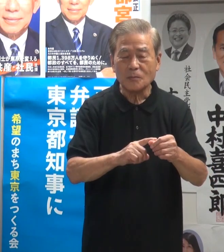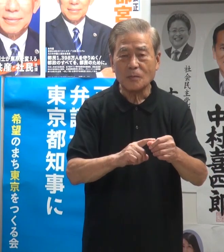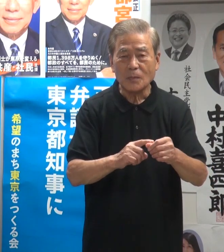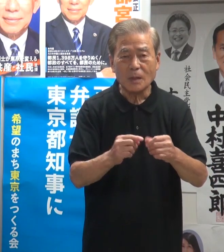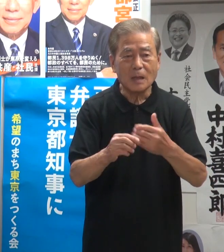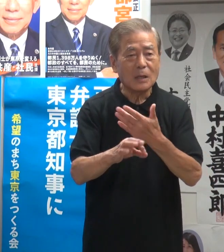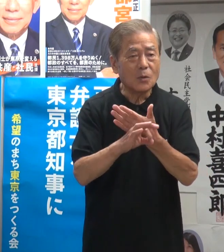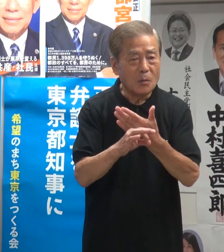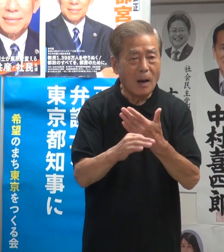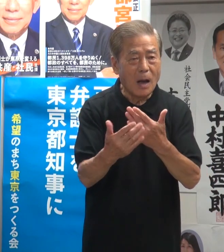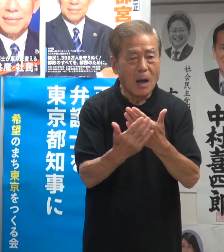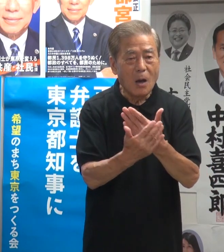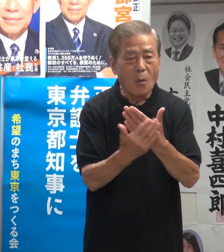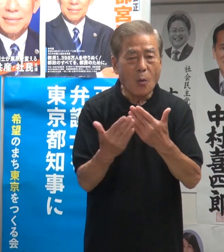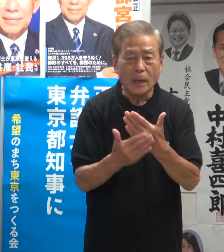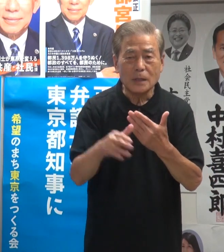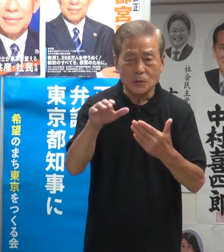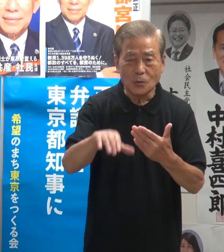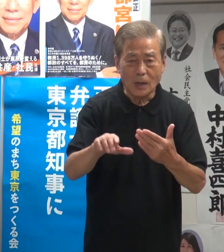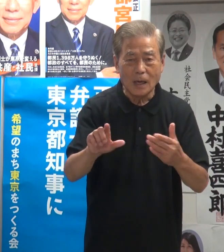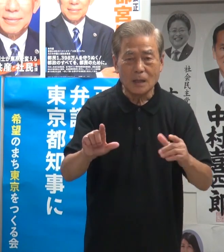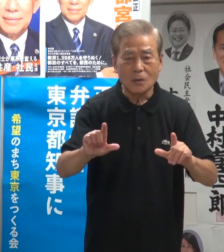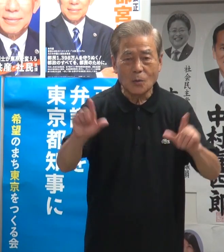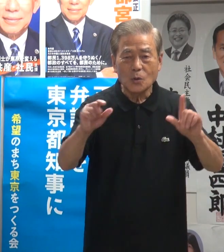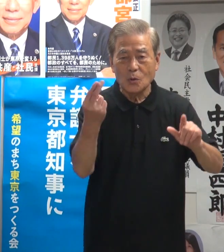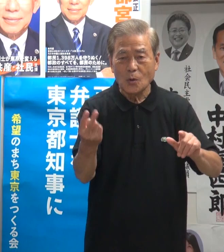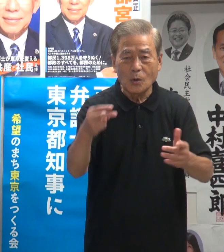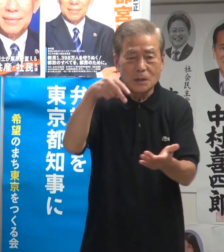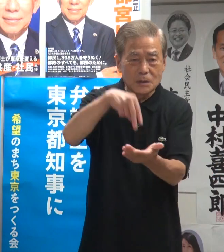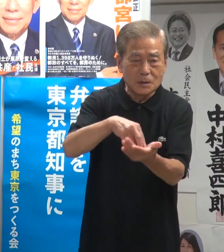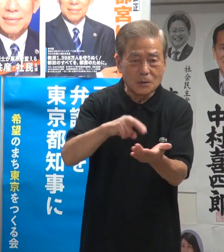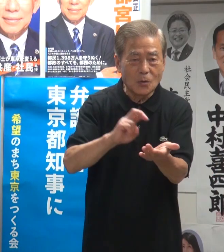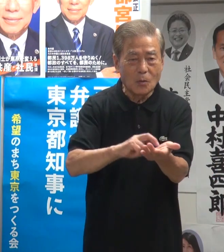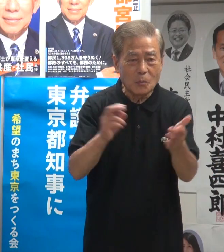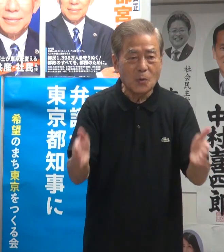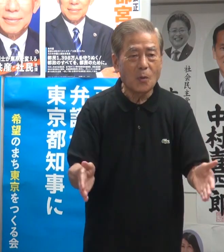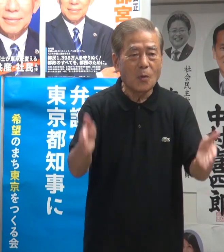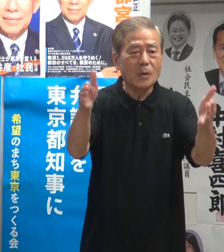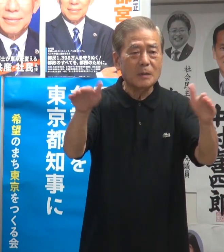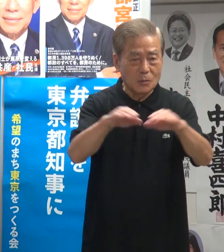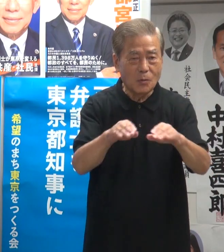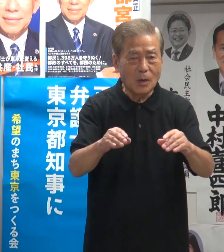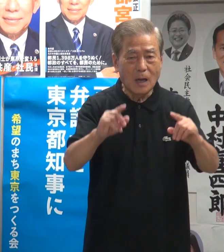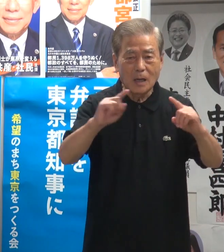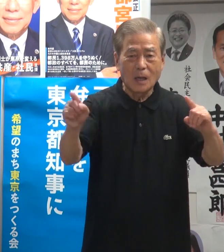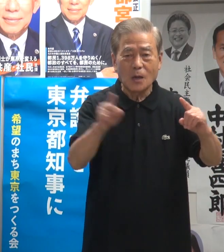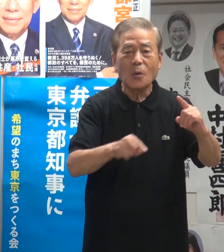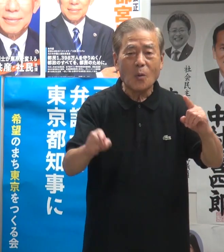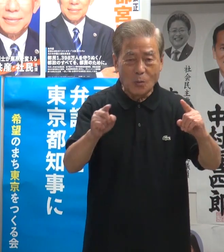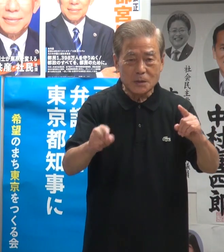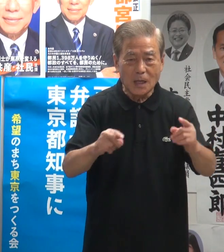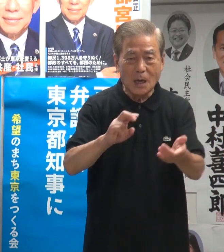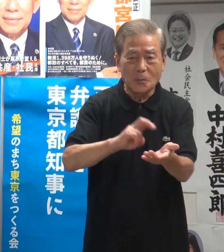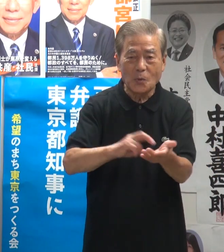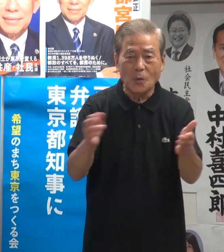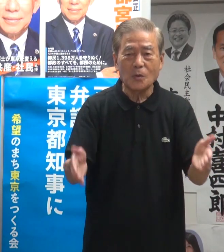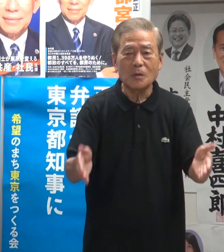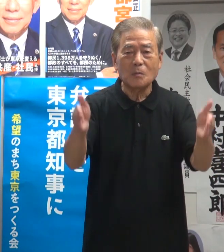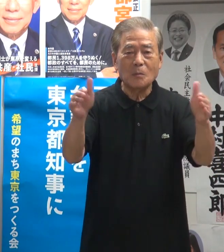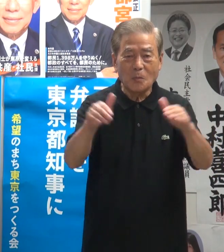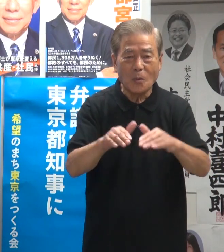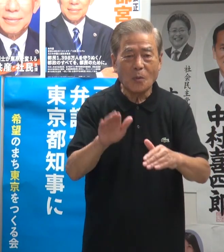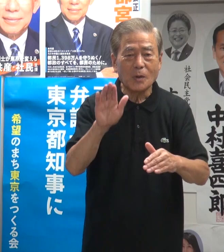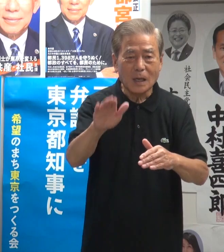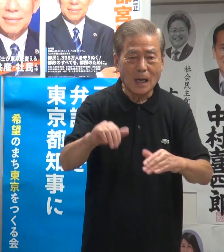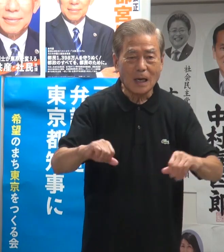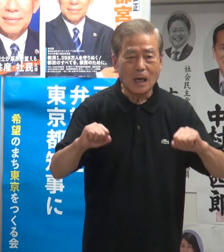保健所や都立病院、公社病院の充実強化を図らないと第2や第3波に対応できないんです。